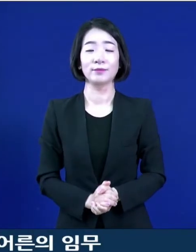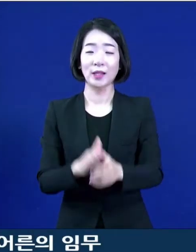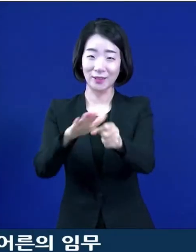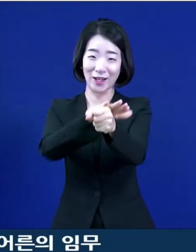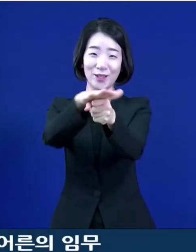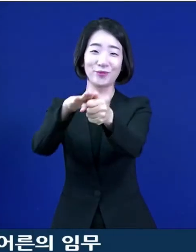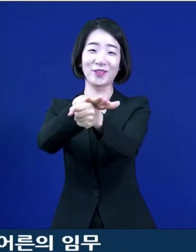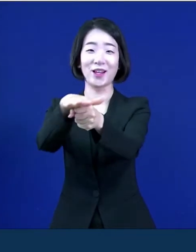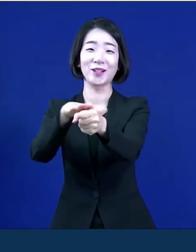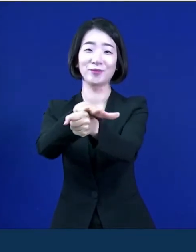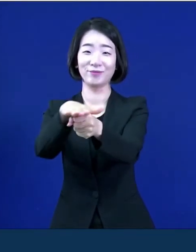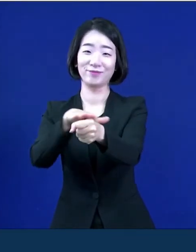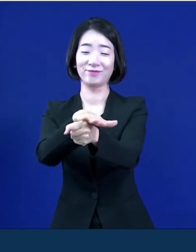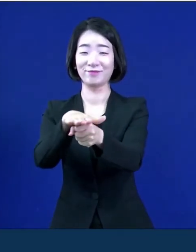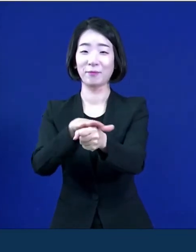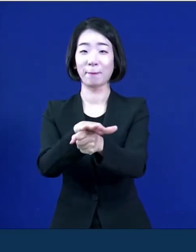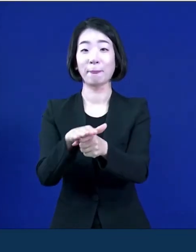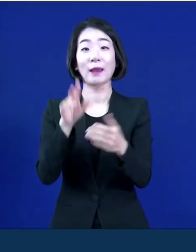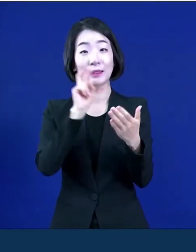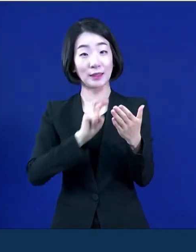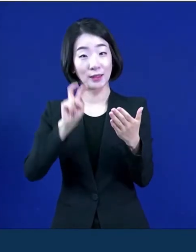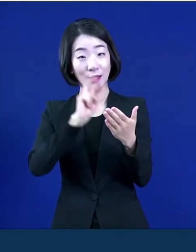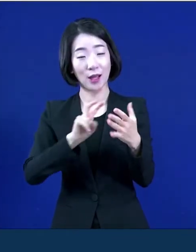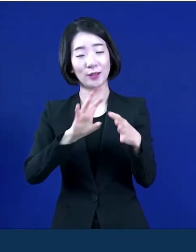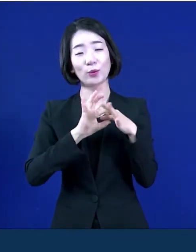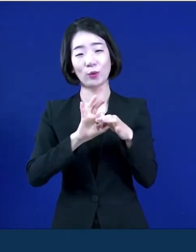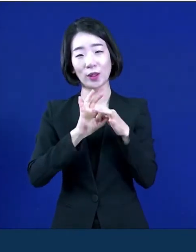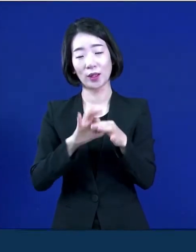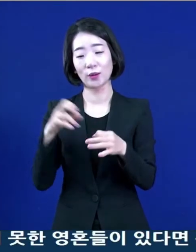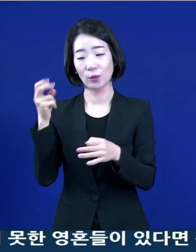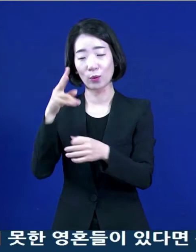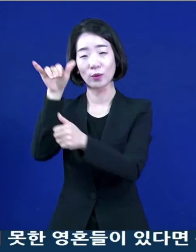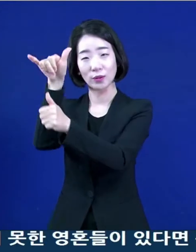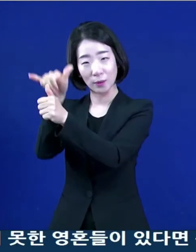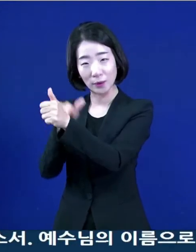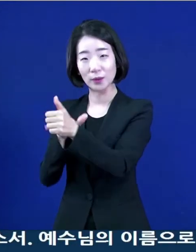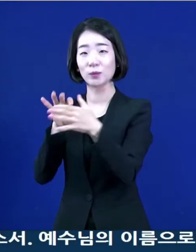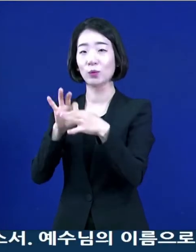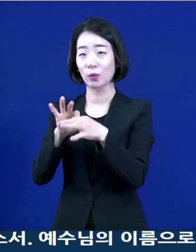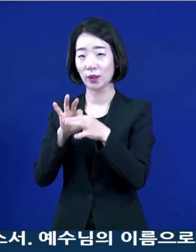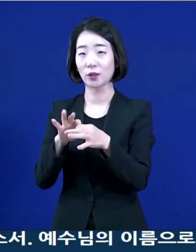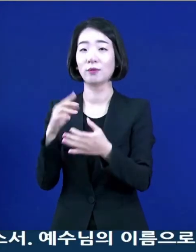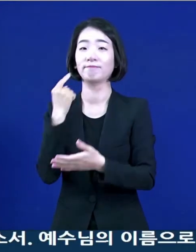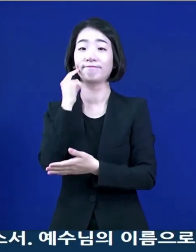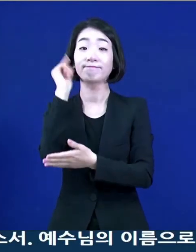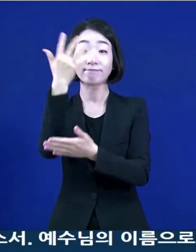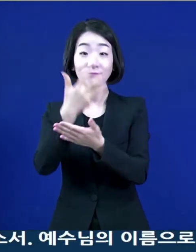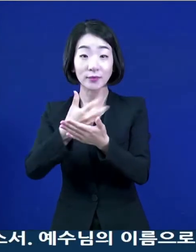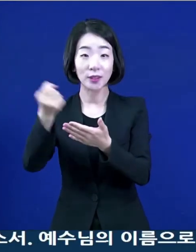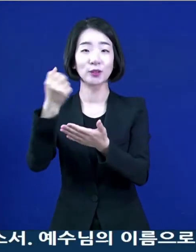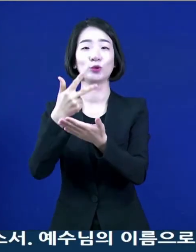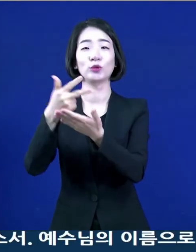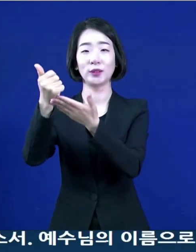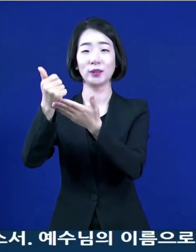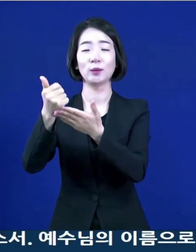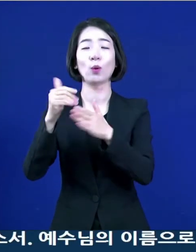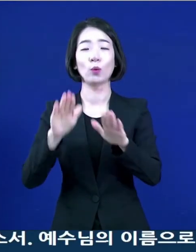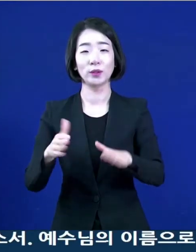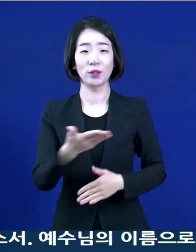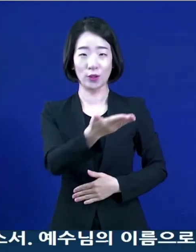사랑합니다. 찬양을 통해서 또 섬김을 통해서 영광 받으신 주님, 오늘 이 자리에 함께한 충현의 가족들,